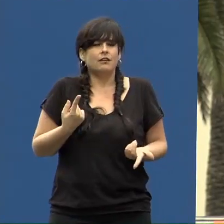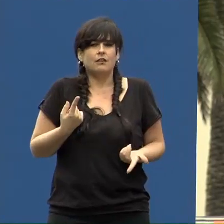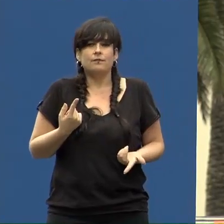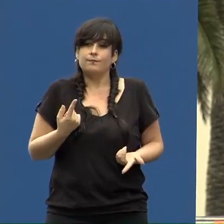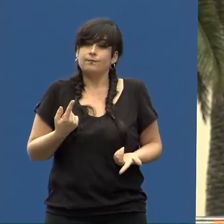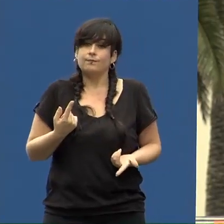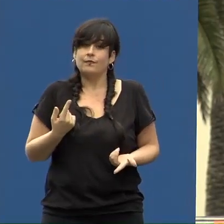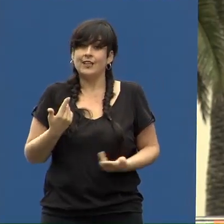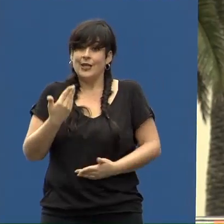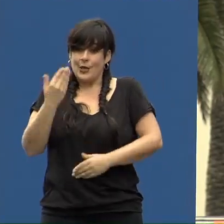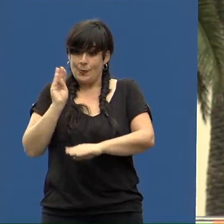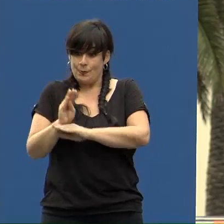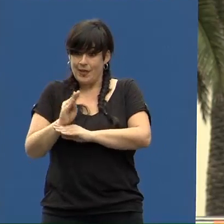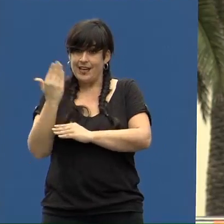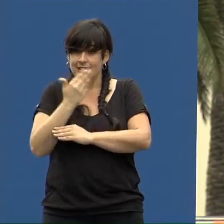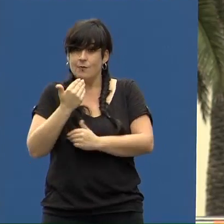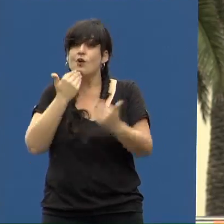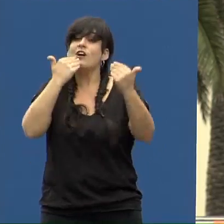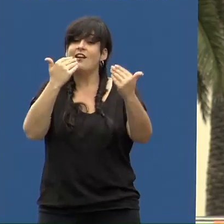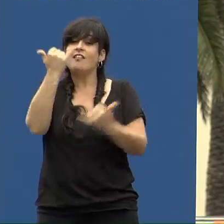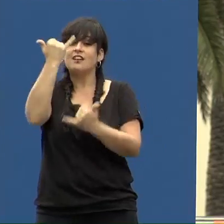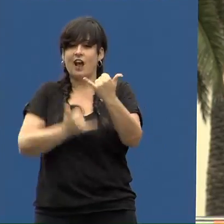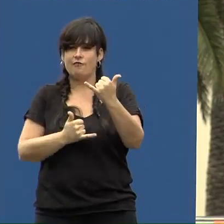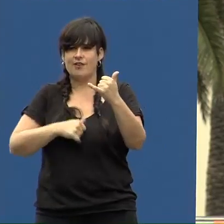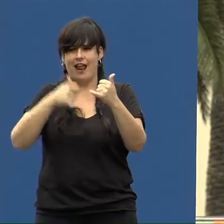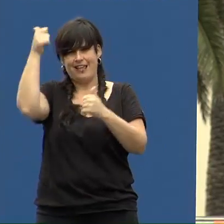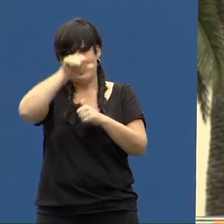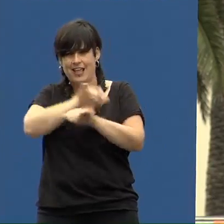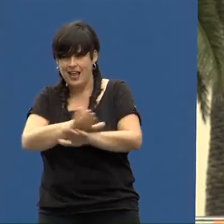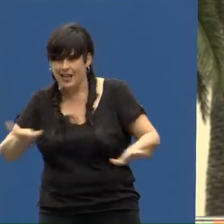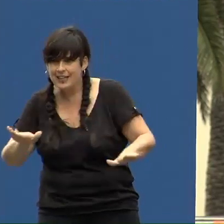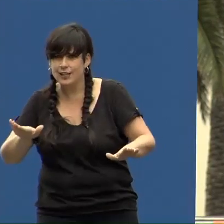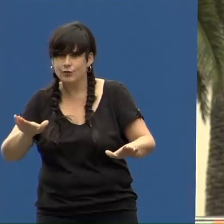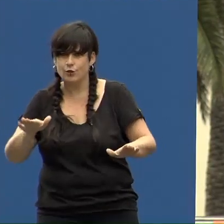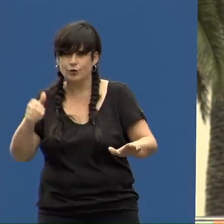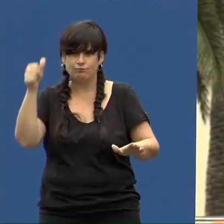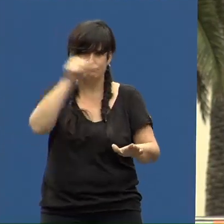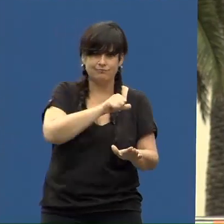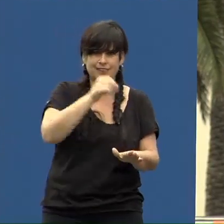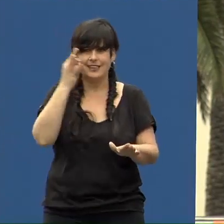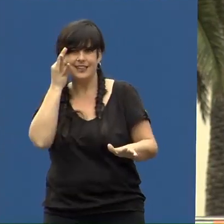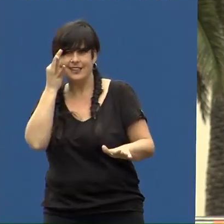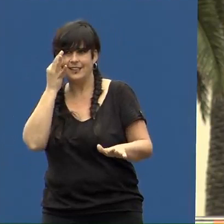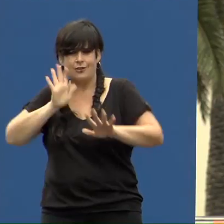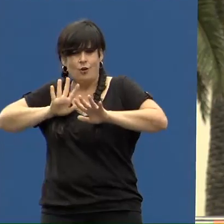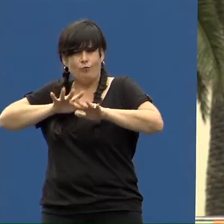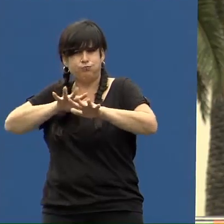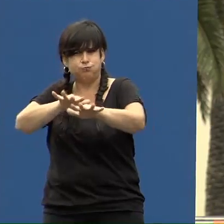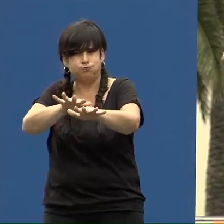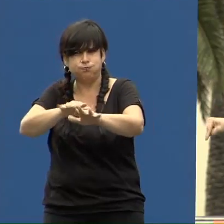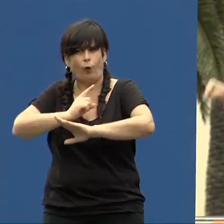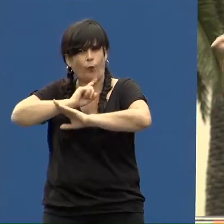el absentismo escolar. Y muchos más niños y niñas, especialmente los más pobres, los que más lo necesitan, ahora vienen a la